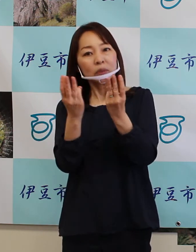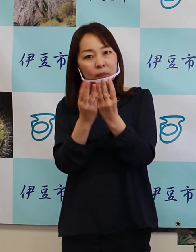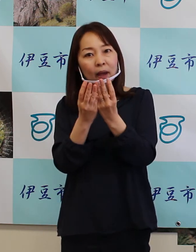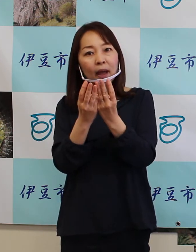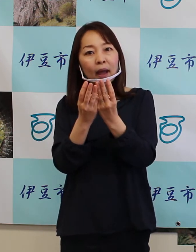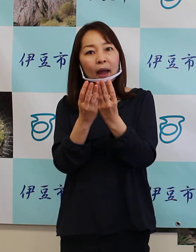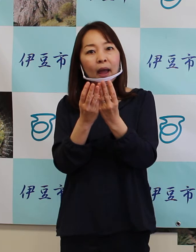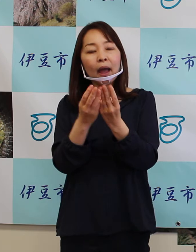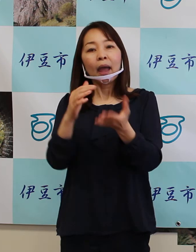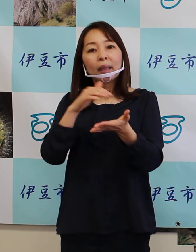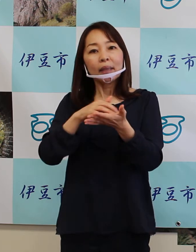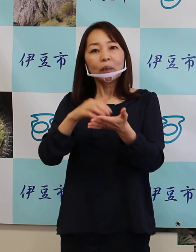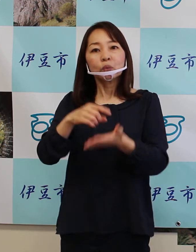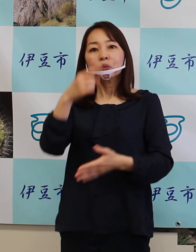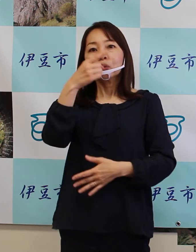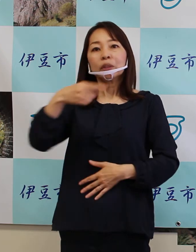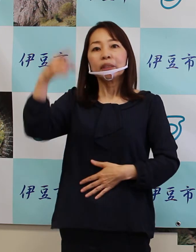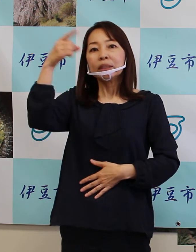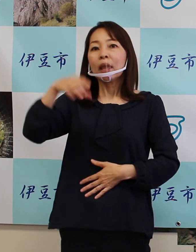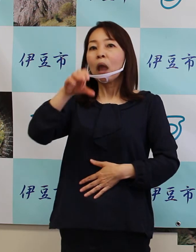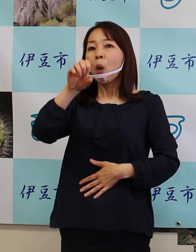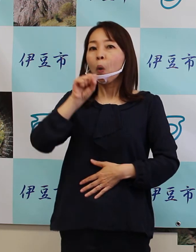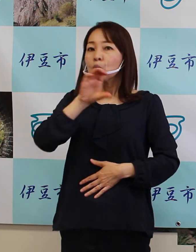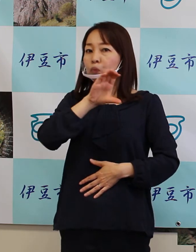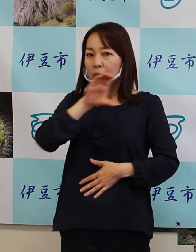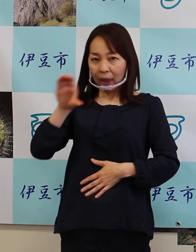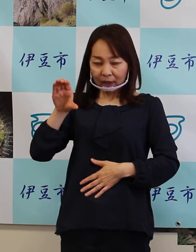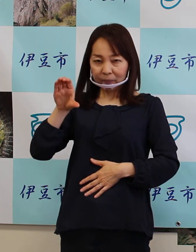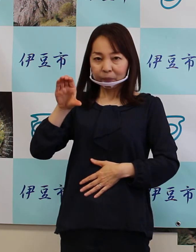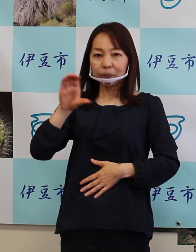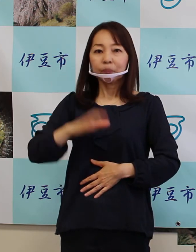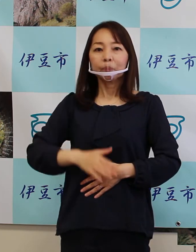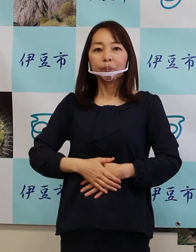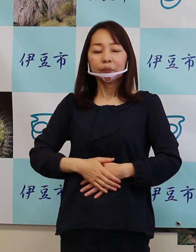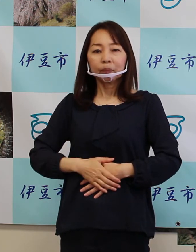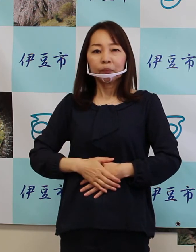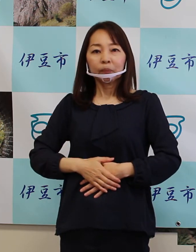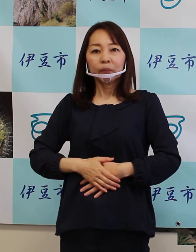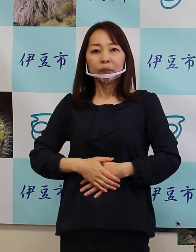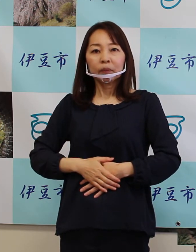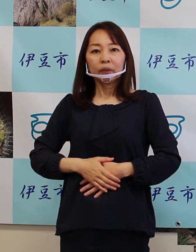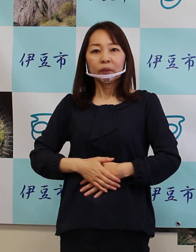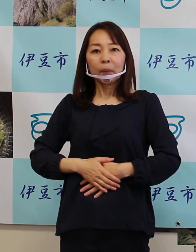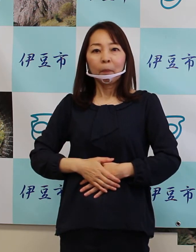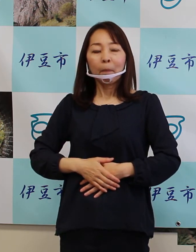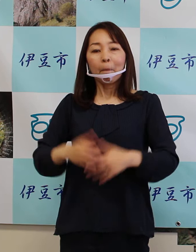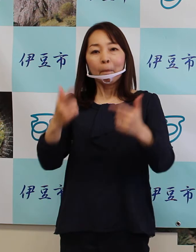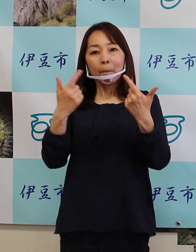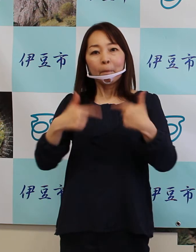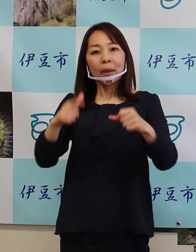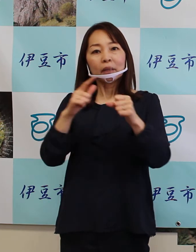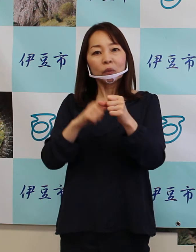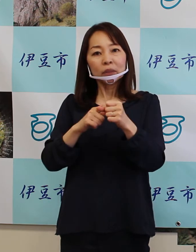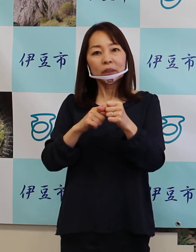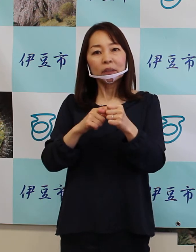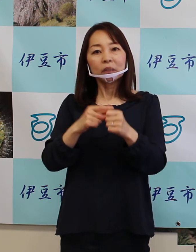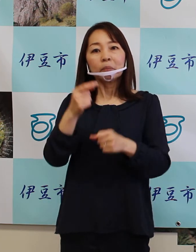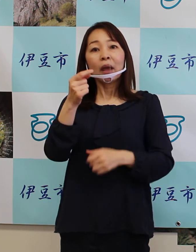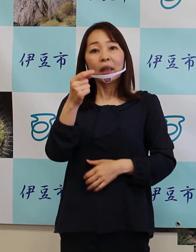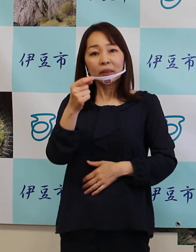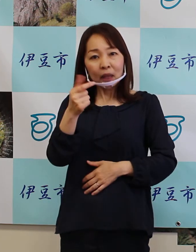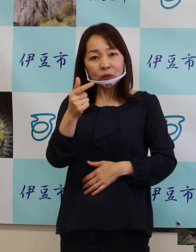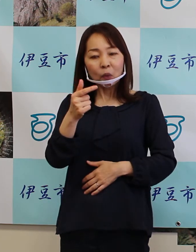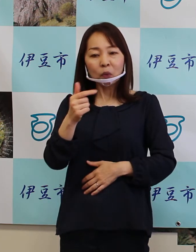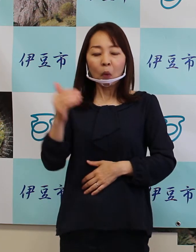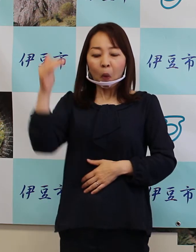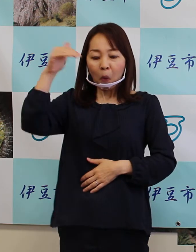約1000億円です。約1000億円。毎年多少の